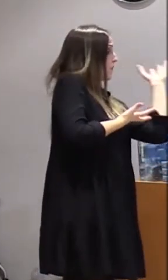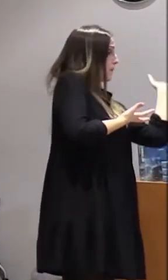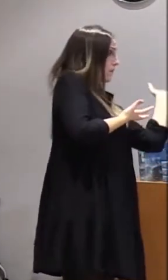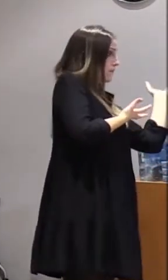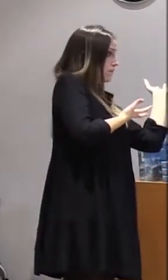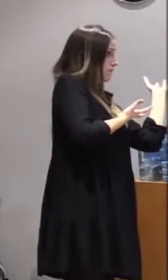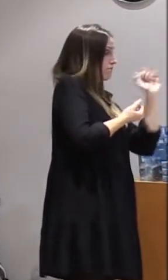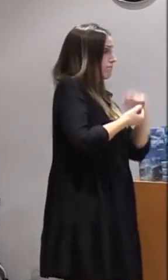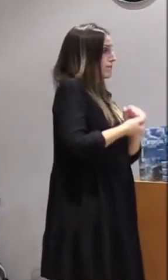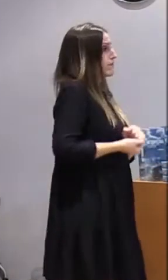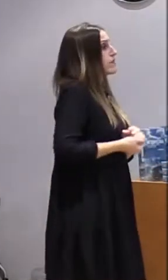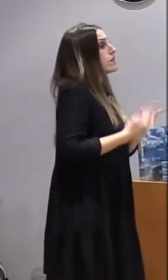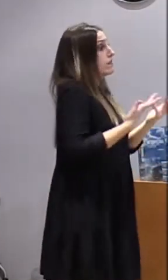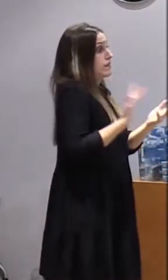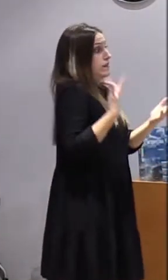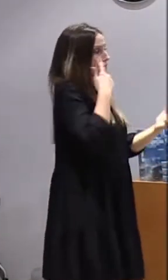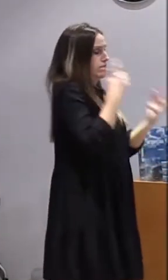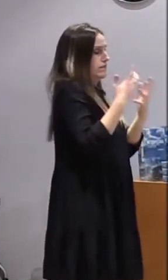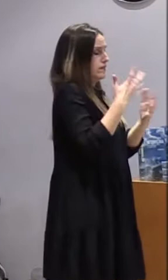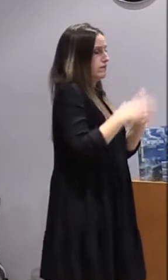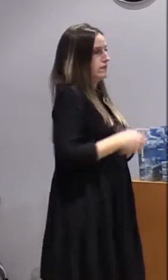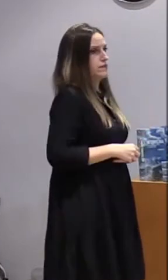meteoro, aparte de los cielos grises.